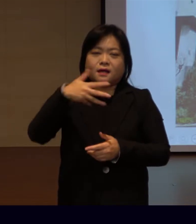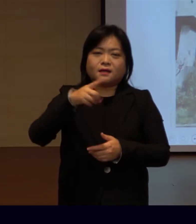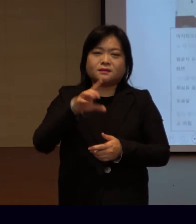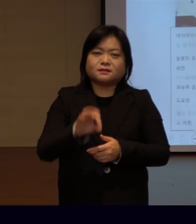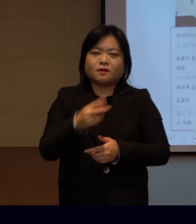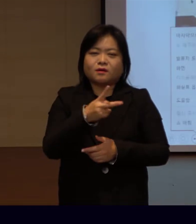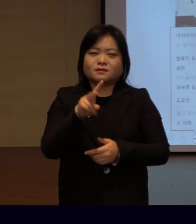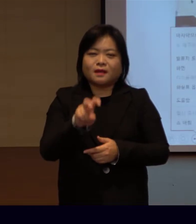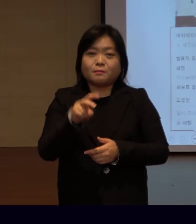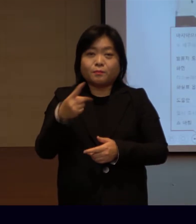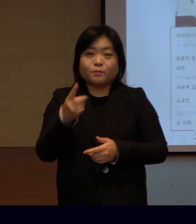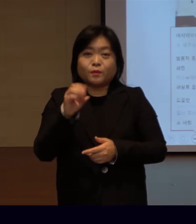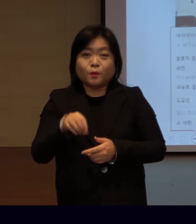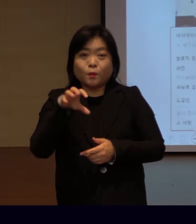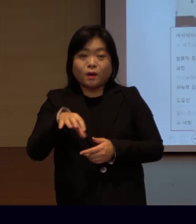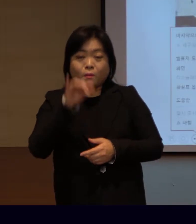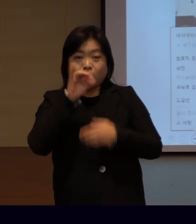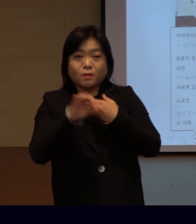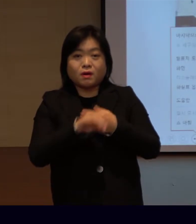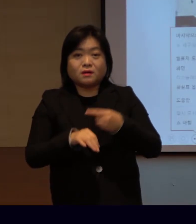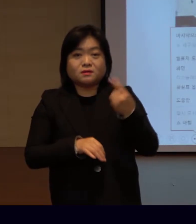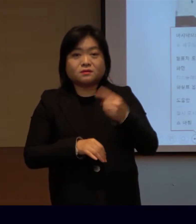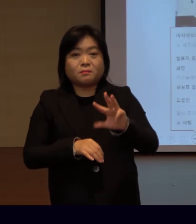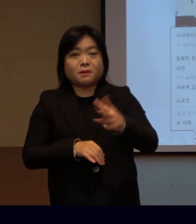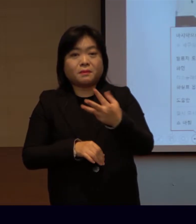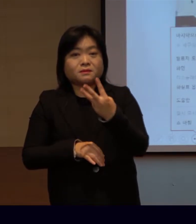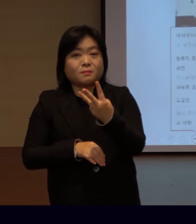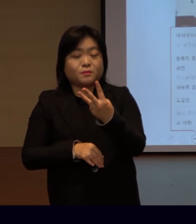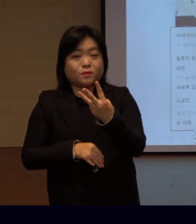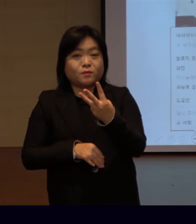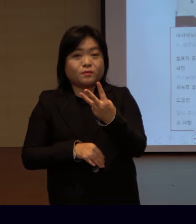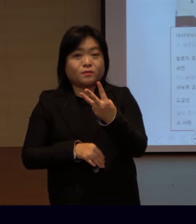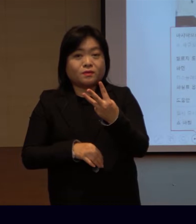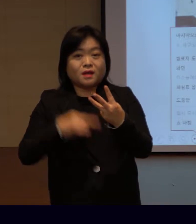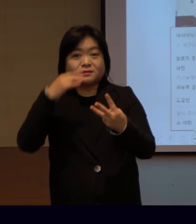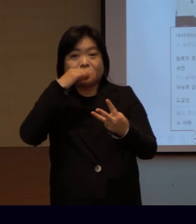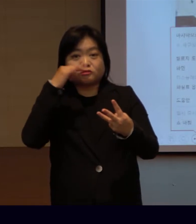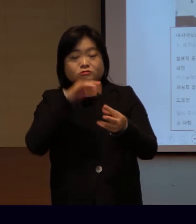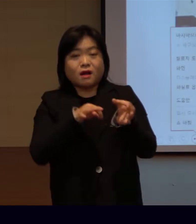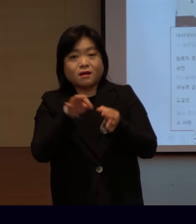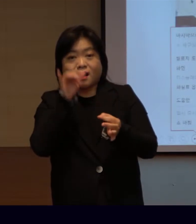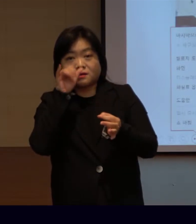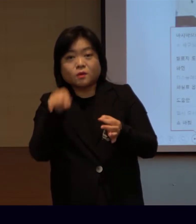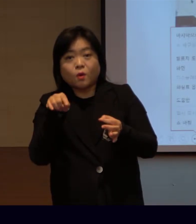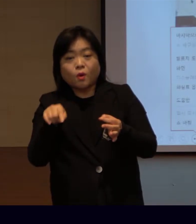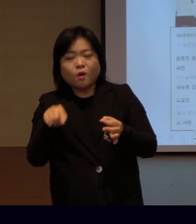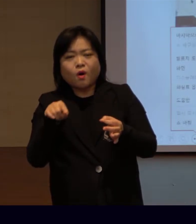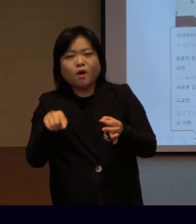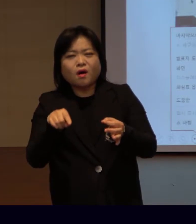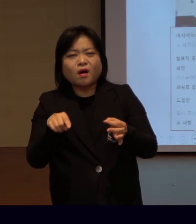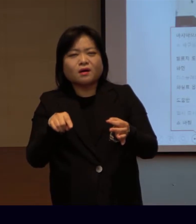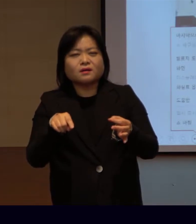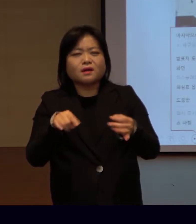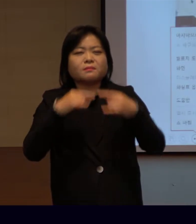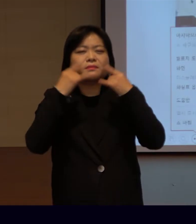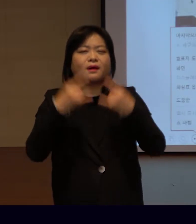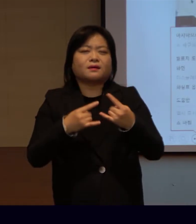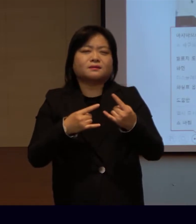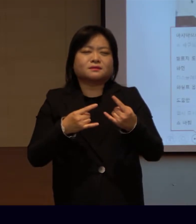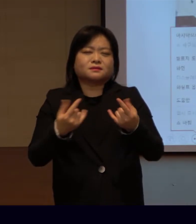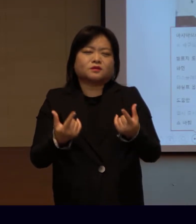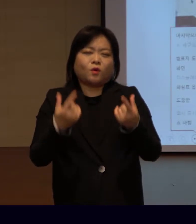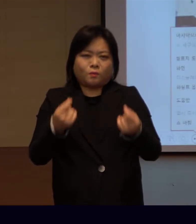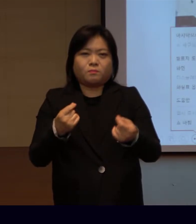있는 서울에 부울리 1803년이라는 그런 향수 가게가 있더라고요. 이게 이 실내가 거의 프랑스로 꾸며져